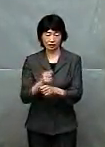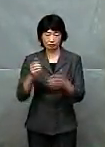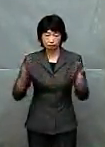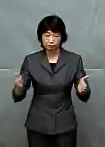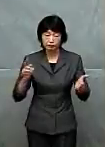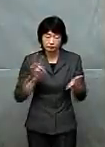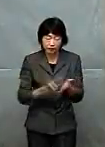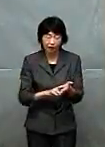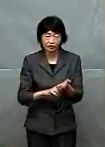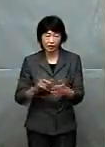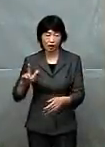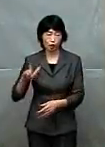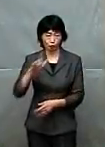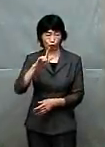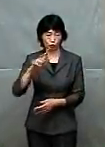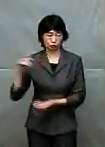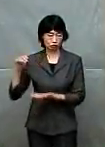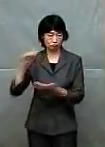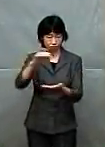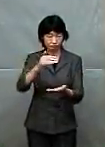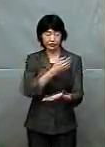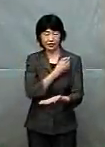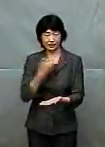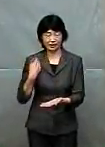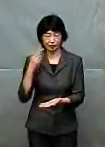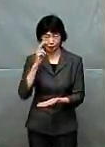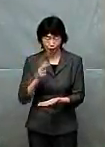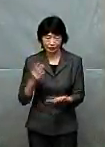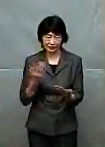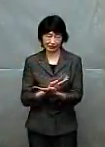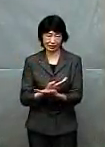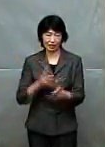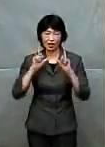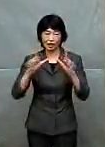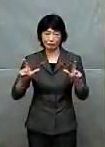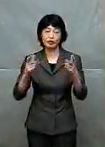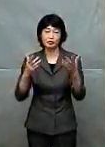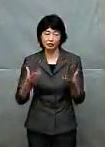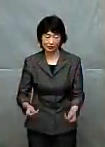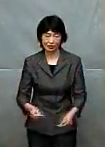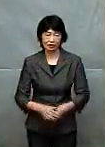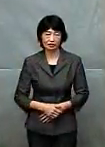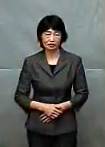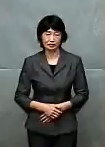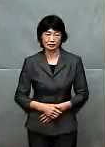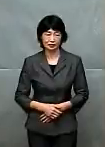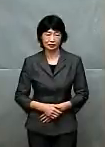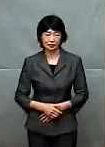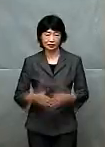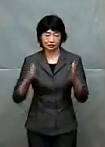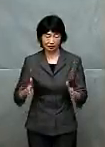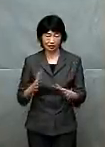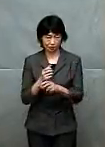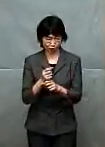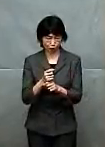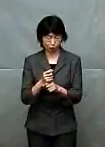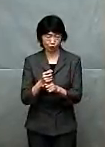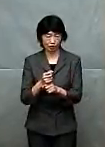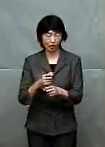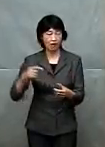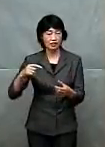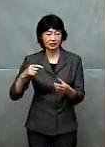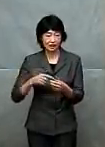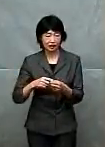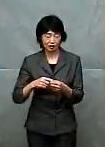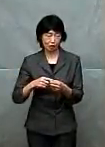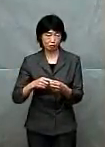で航空貨物を取り扱うことが発表されました。期間はさくらんぼの出荷が最盛期を